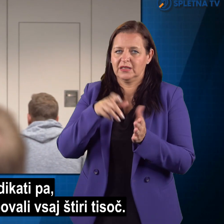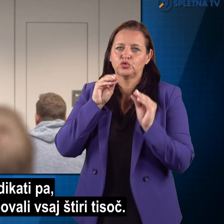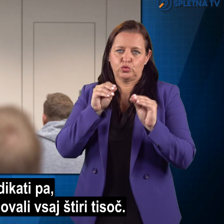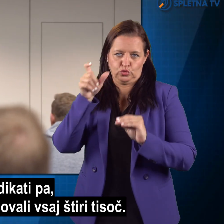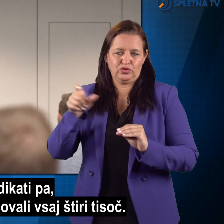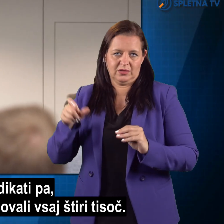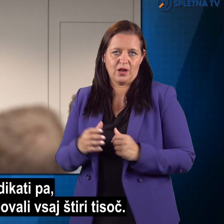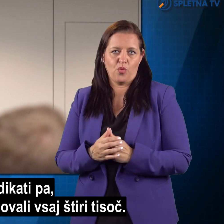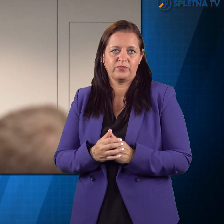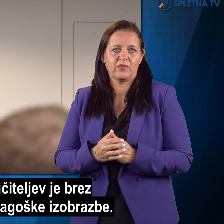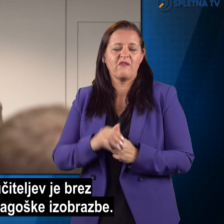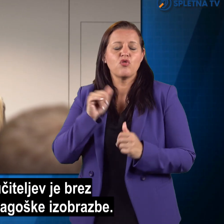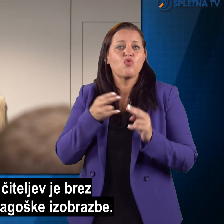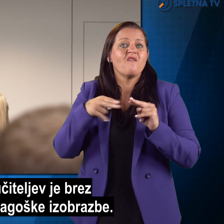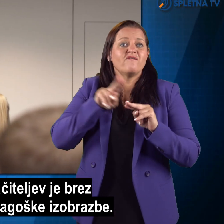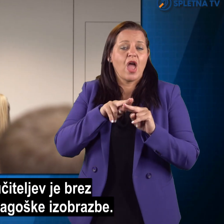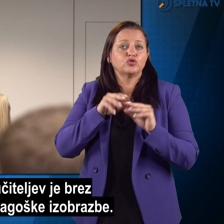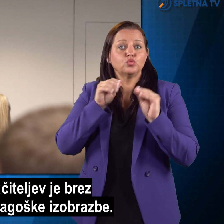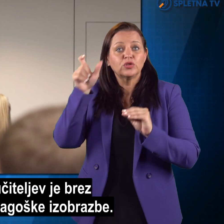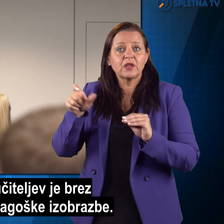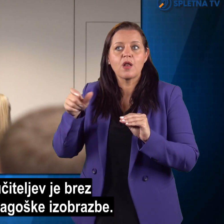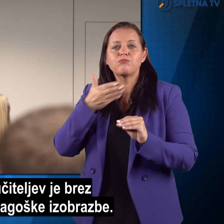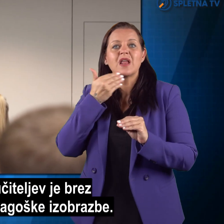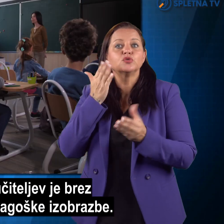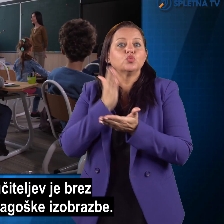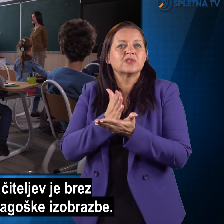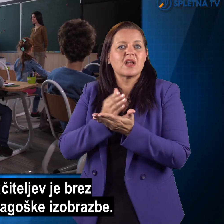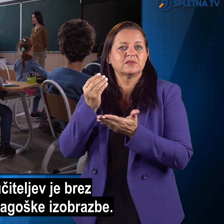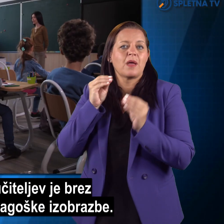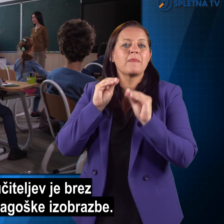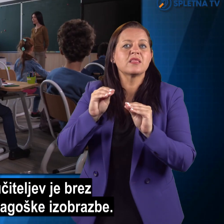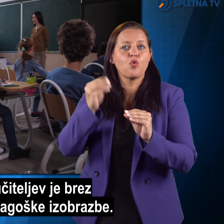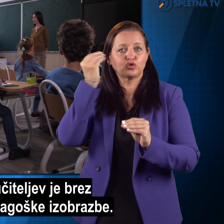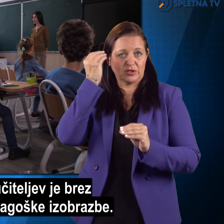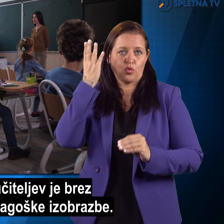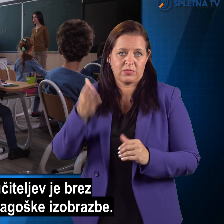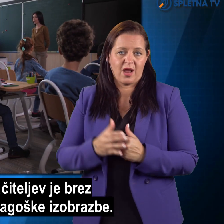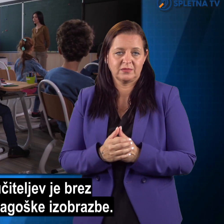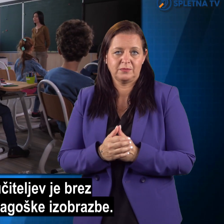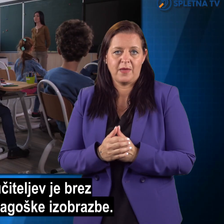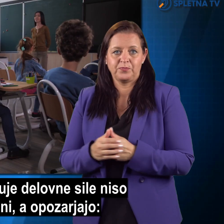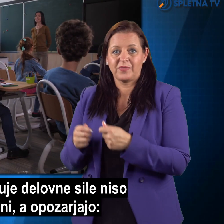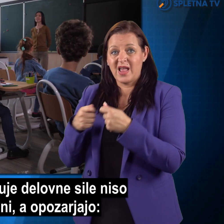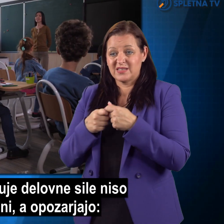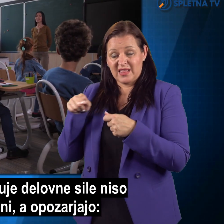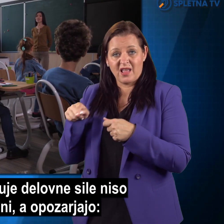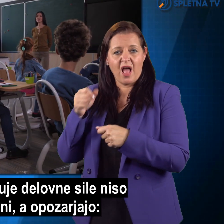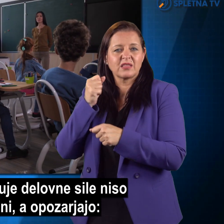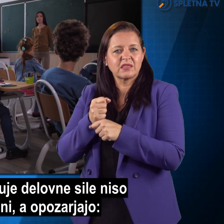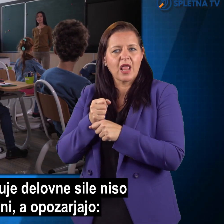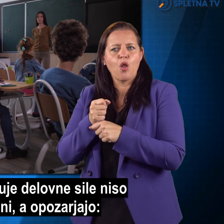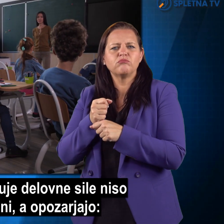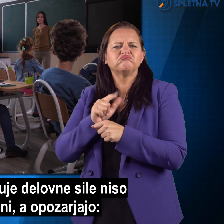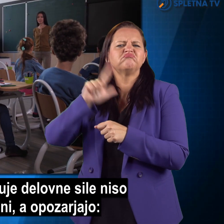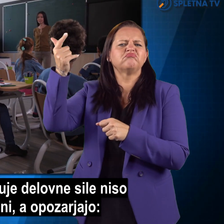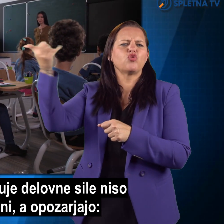vsaj 4000. Vse več učiteljev je brez ustrezne pedagoške izobrazbe. Sindikatu delu